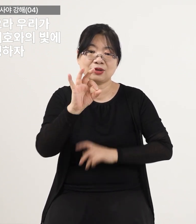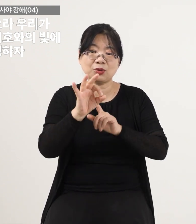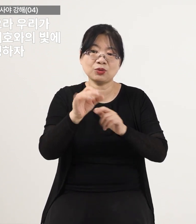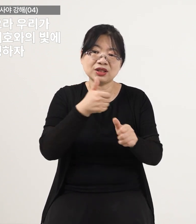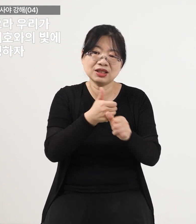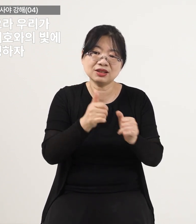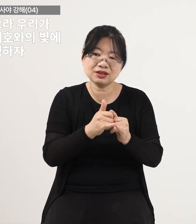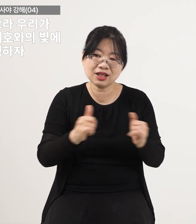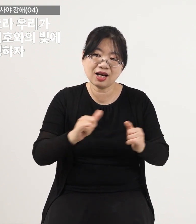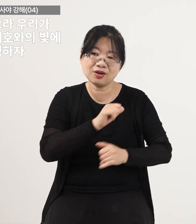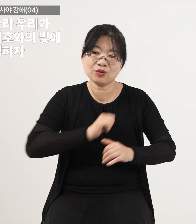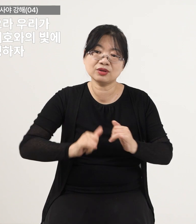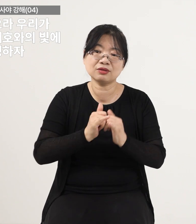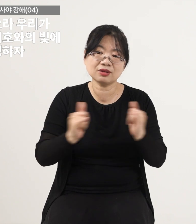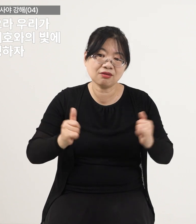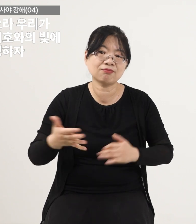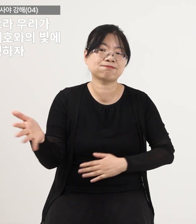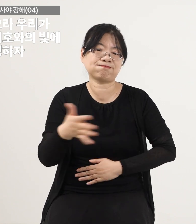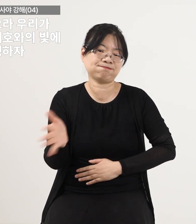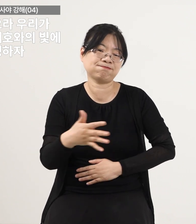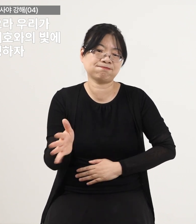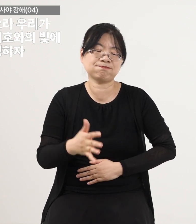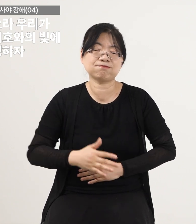그 말이에요.